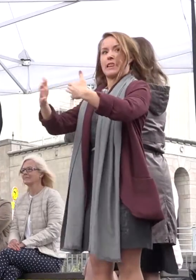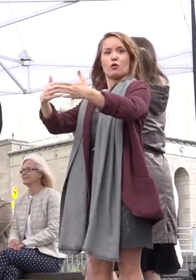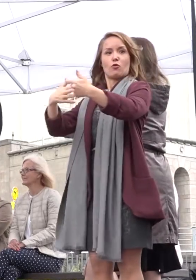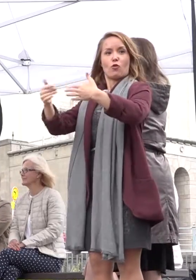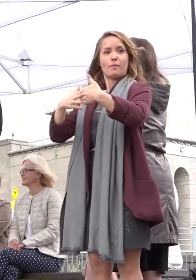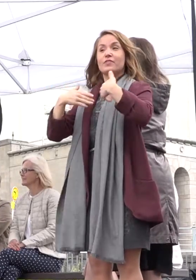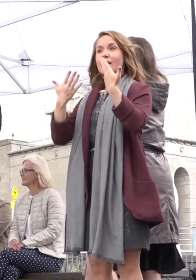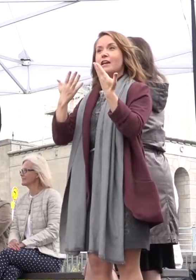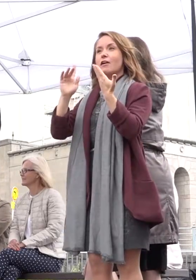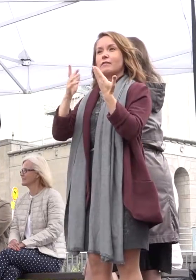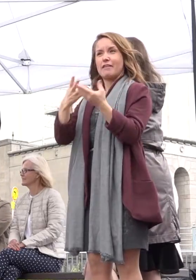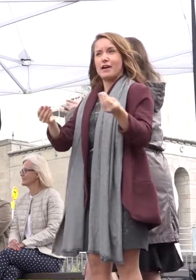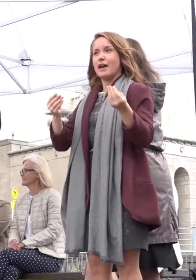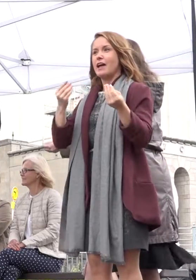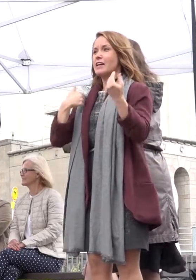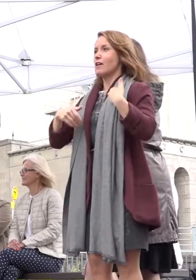julkaistu tänä keväänä